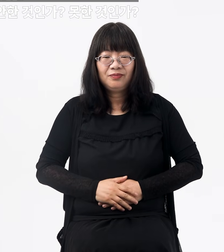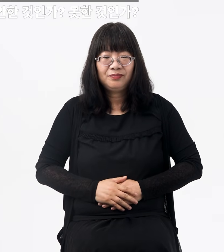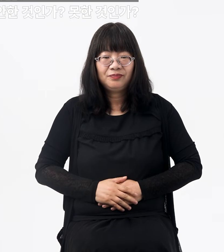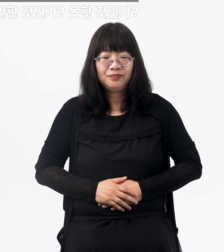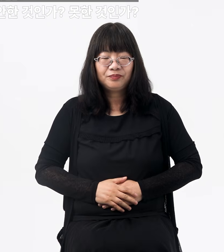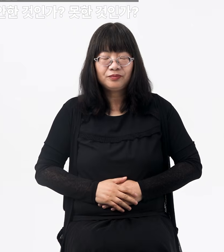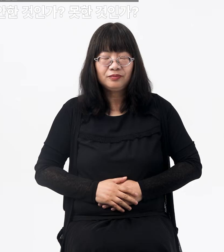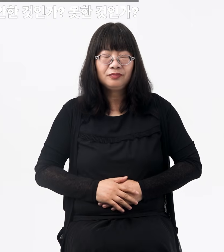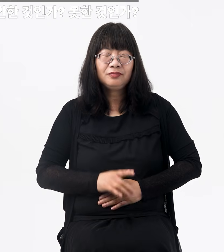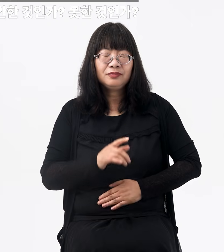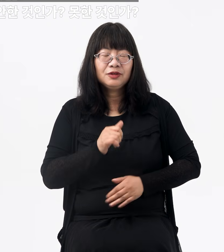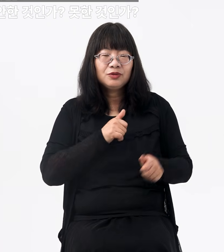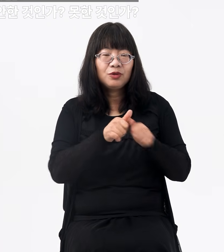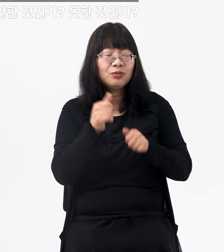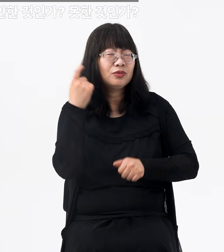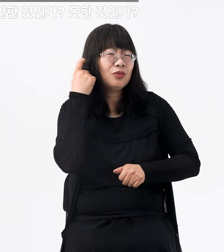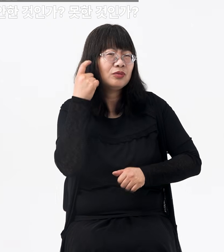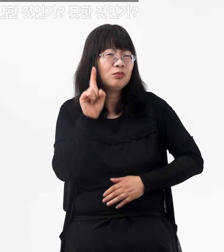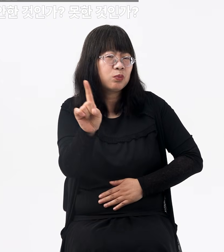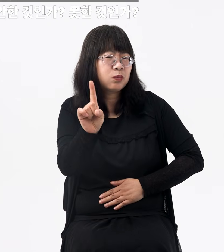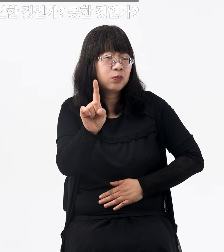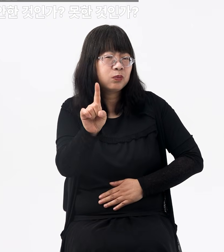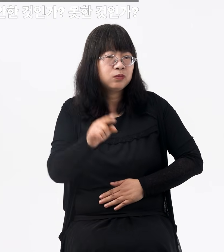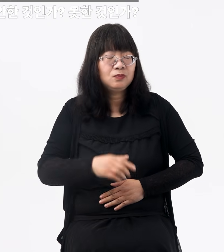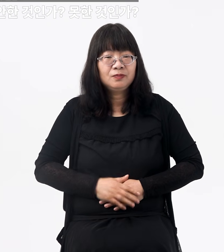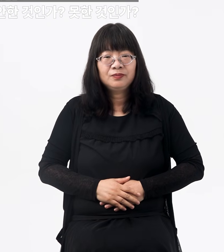이런 얘기를 들었어요.